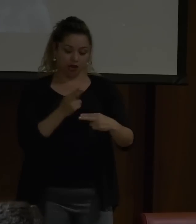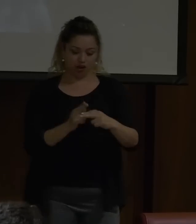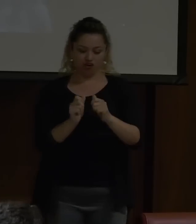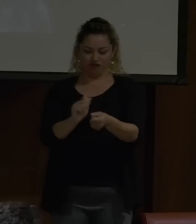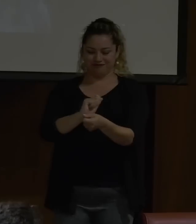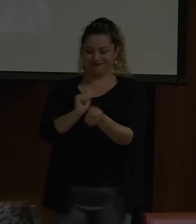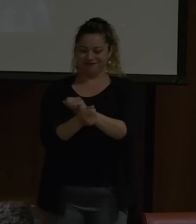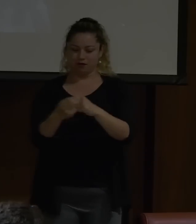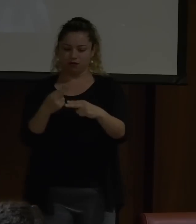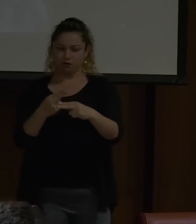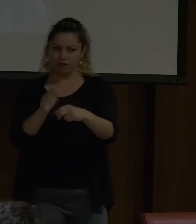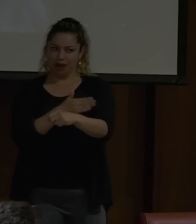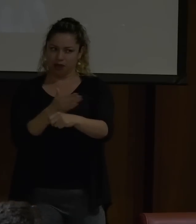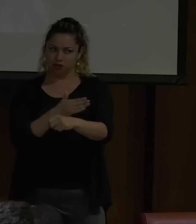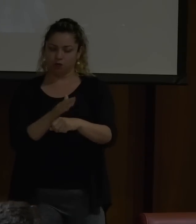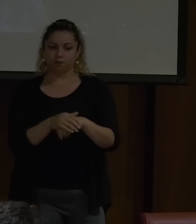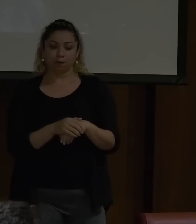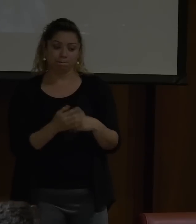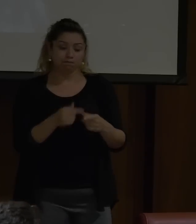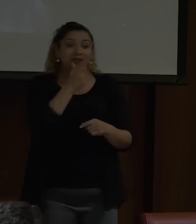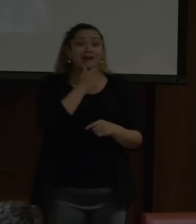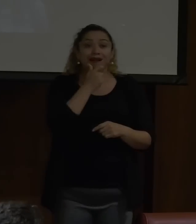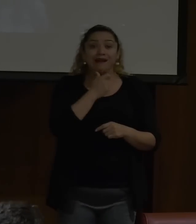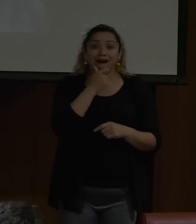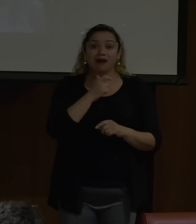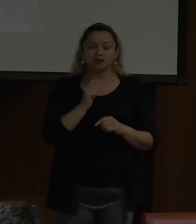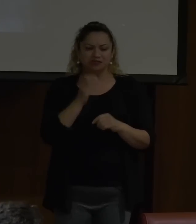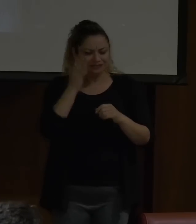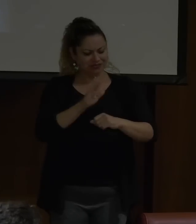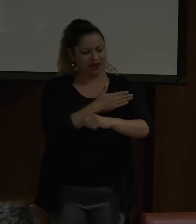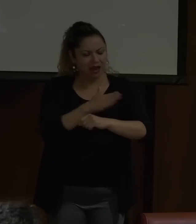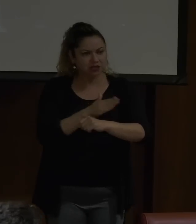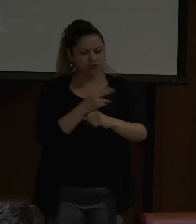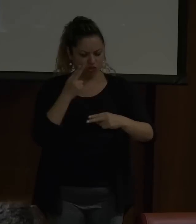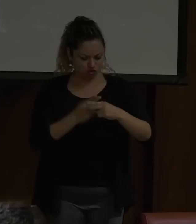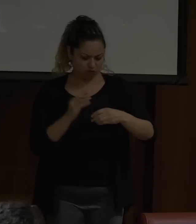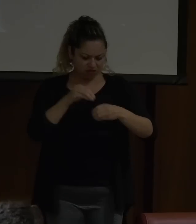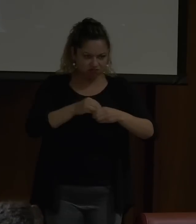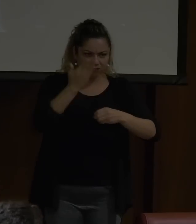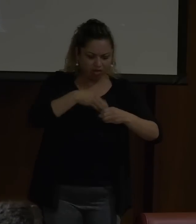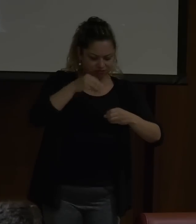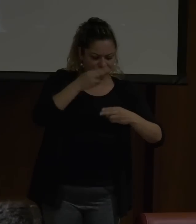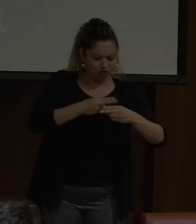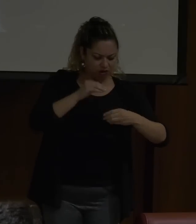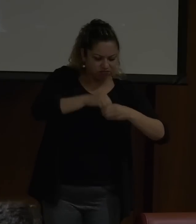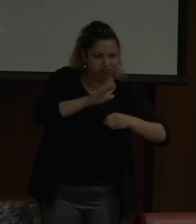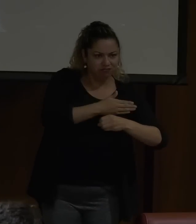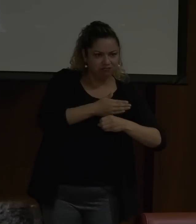Lástima que no tengamos tiempo, además es una canción. Pero de ahí en adelante Leandro comenzó a muchas canciones a marcarlas con su nombre. Y no solamente